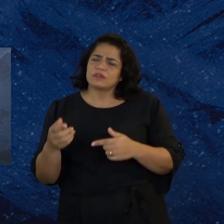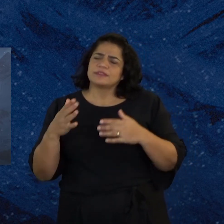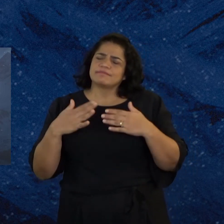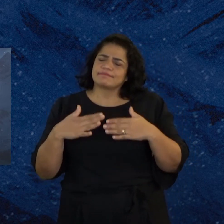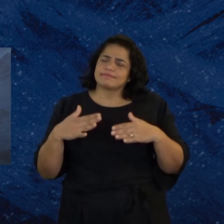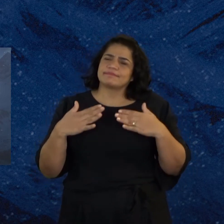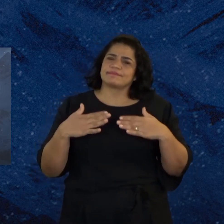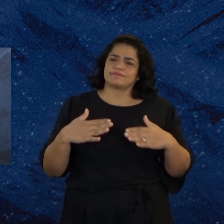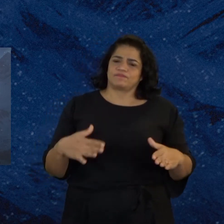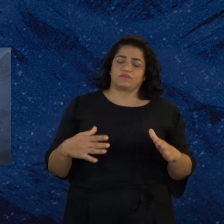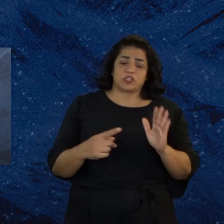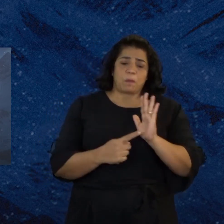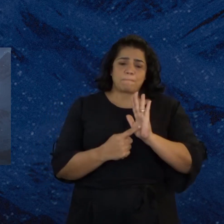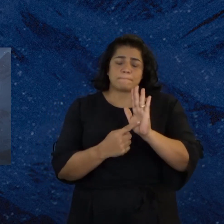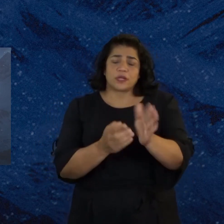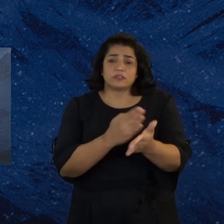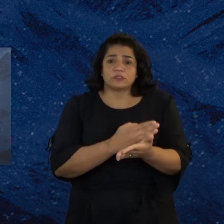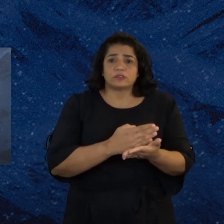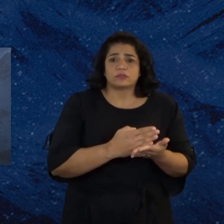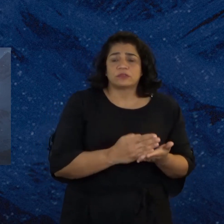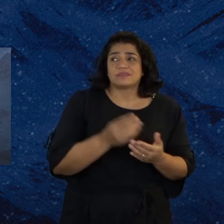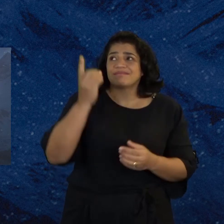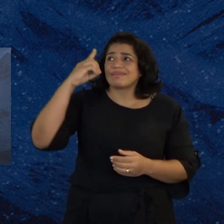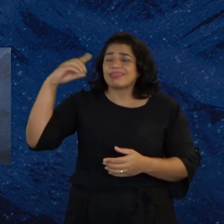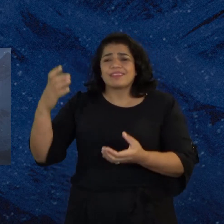que Deus quer ter uma relação de vida com o homem.